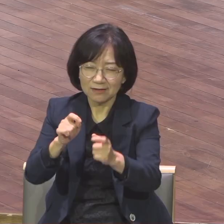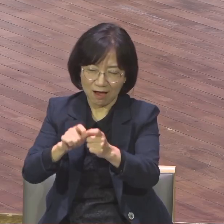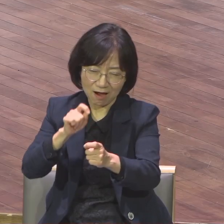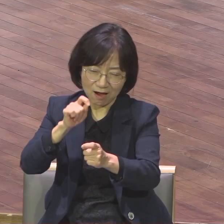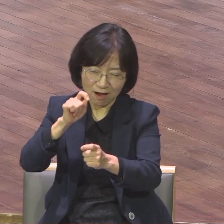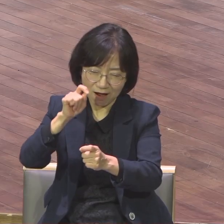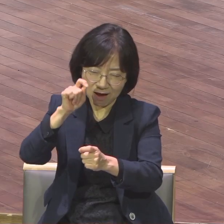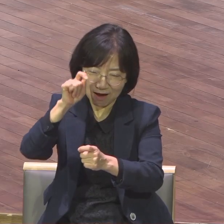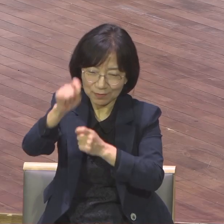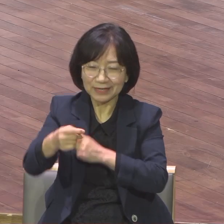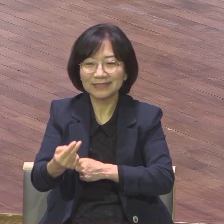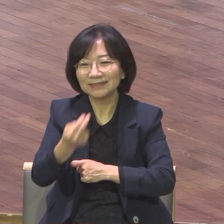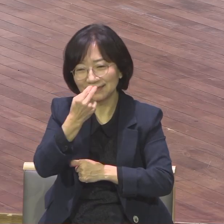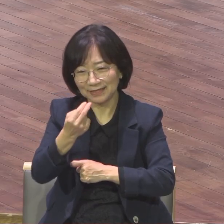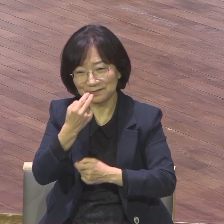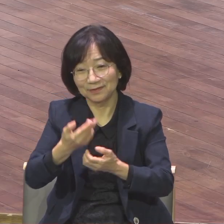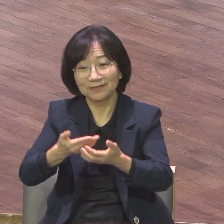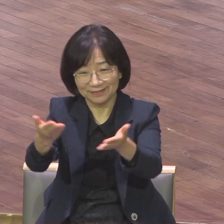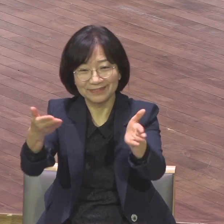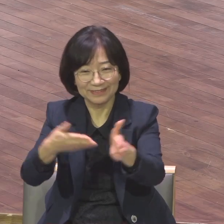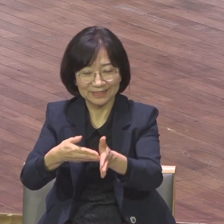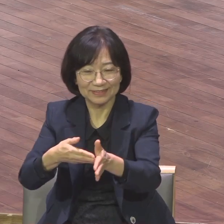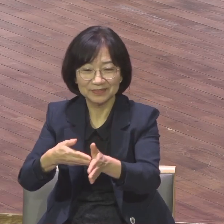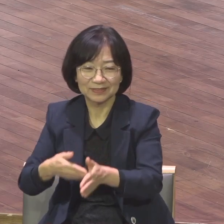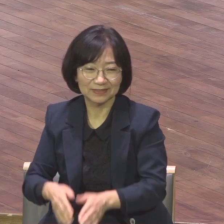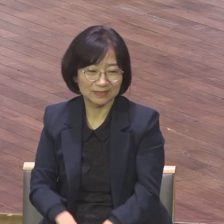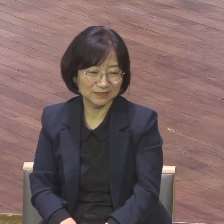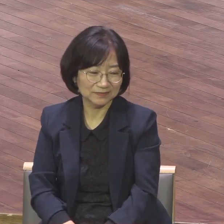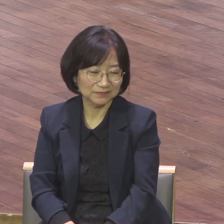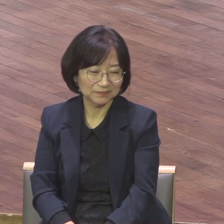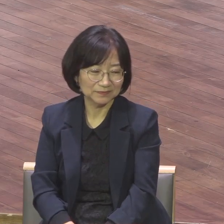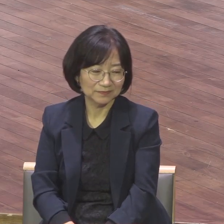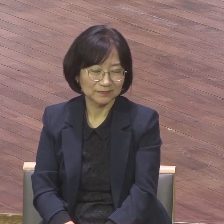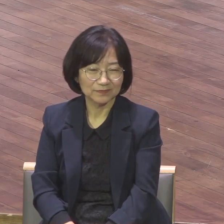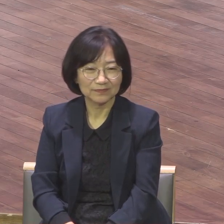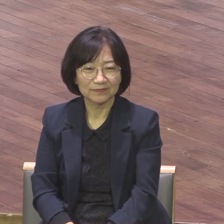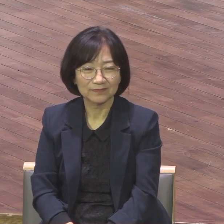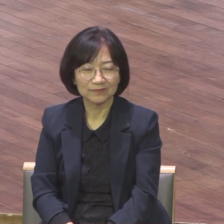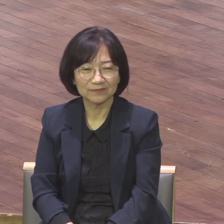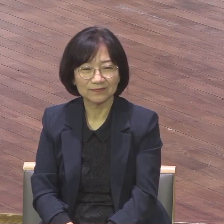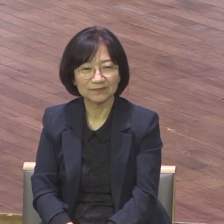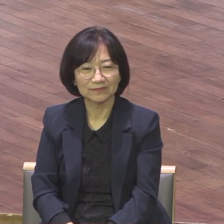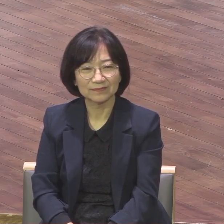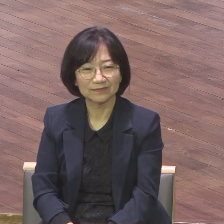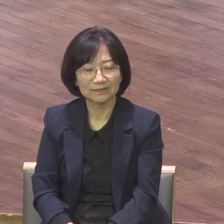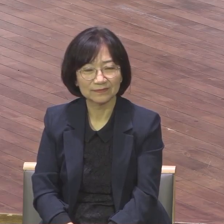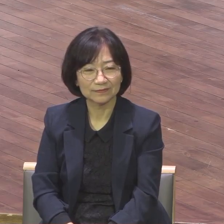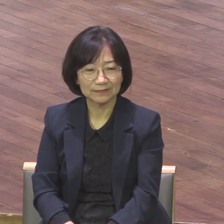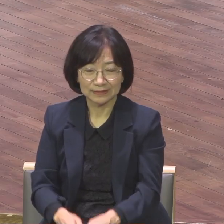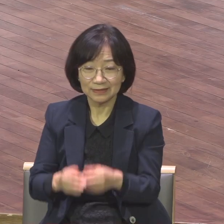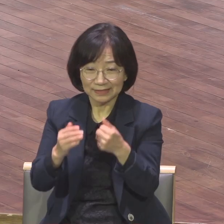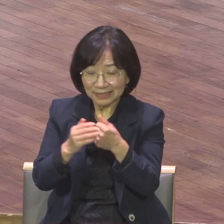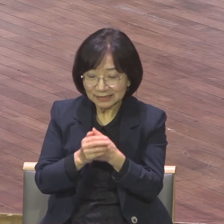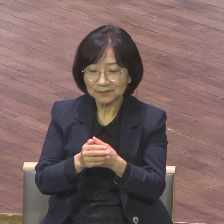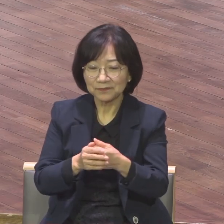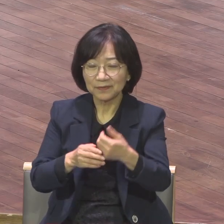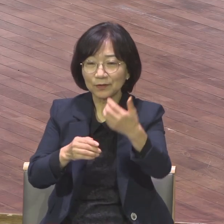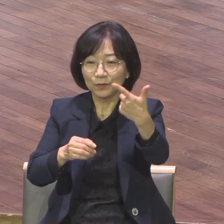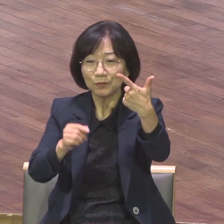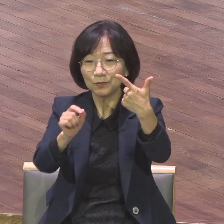생각이란 말이에요. 자, 그래서 교회적으로 우리가 이걸 알기 때문에 교회적 6월 15일 날